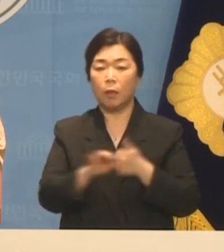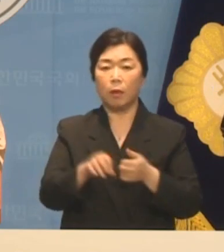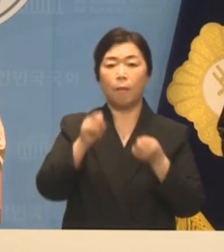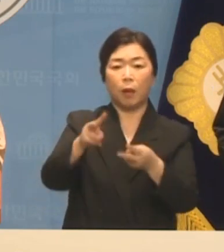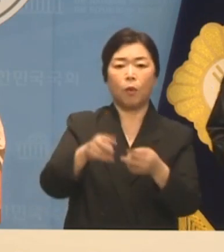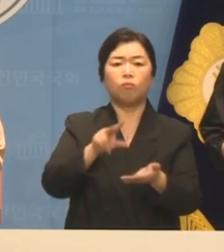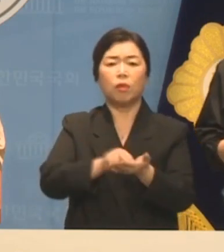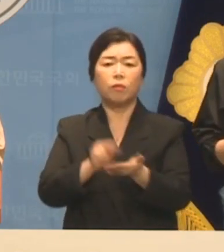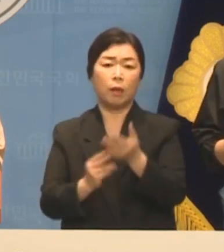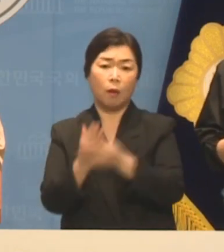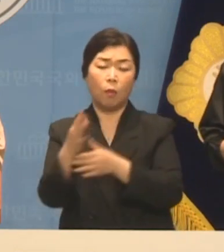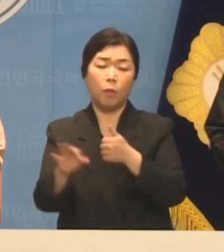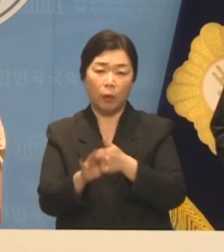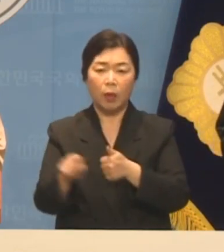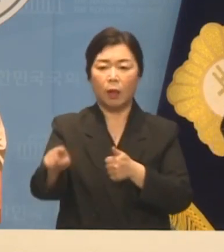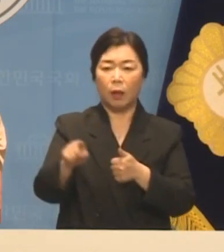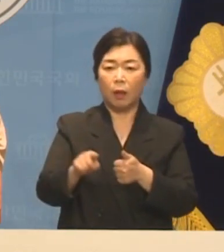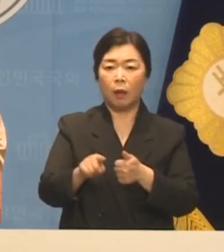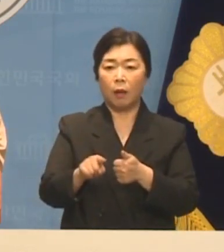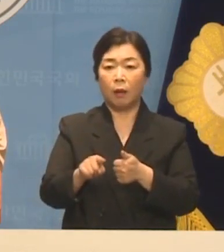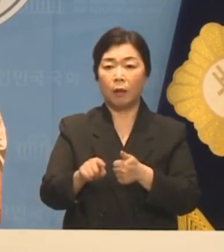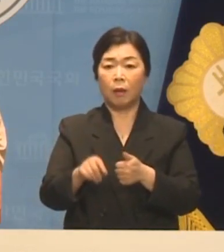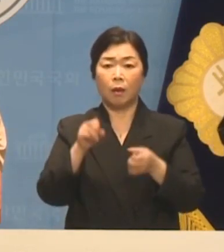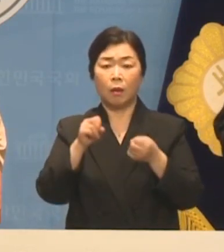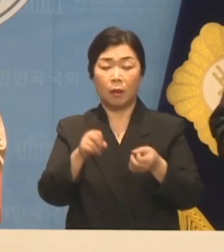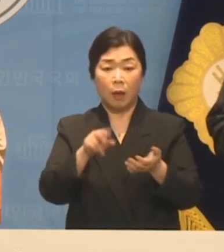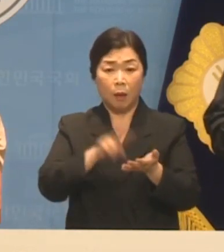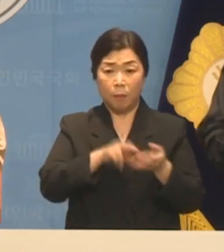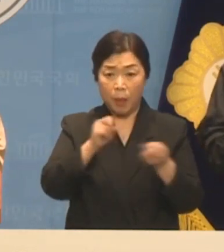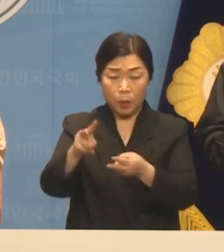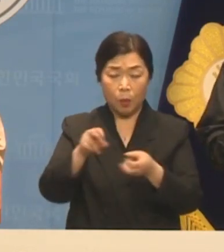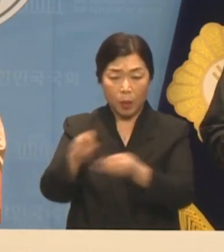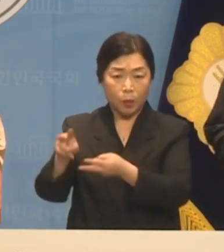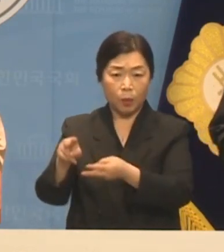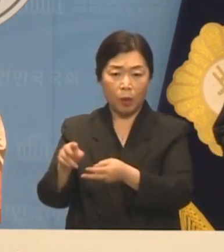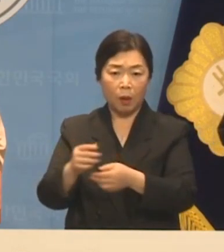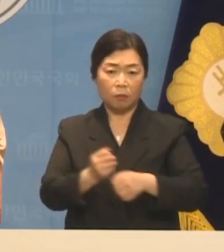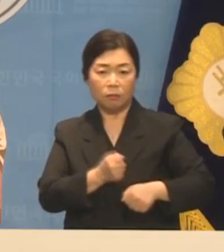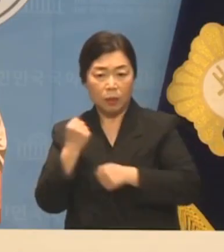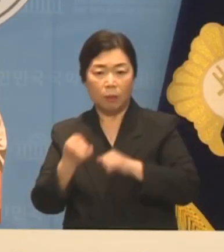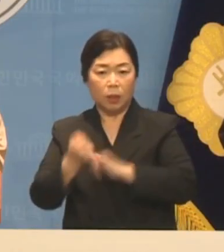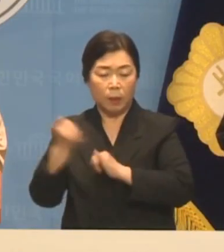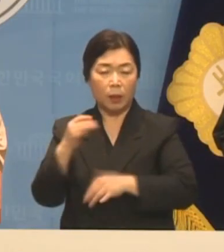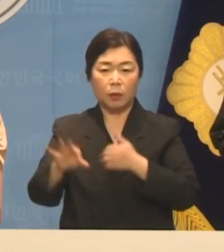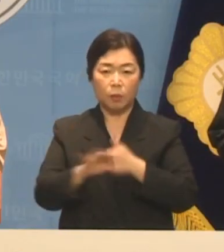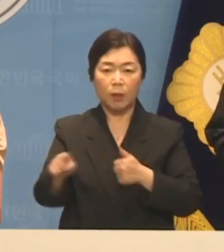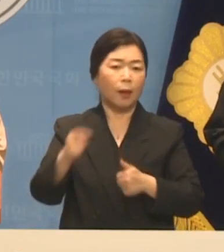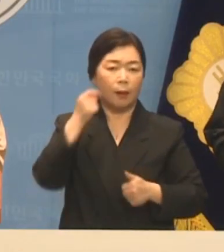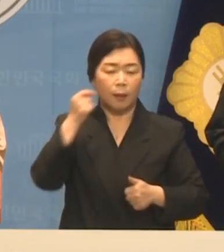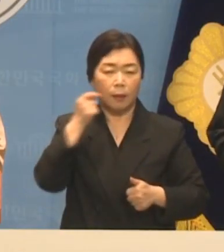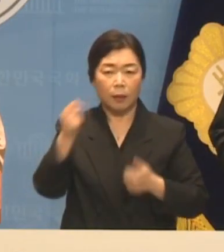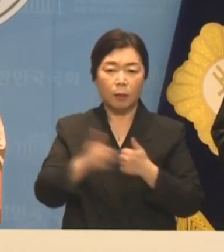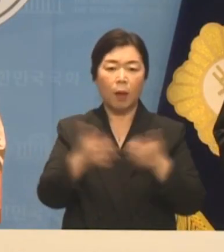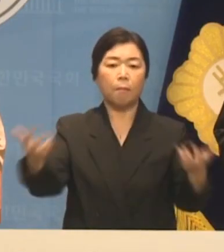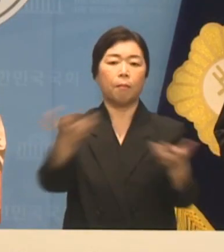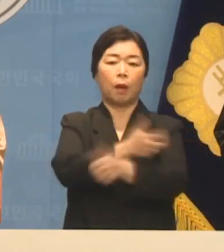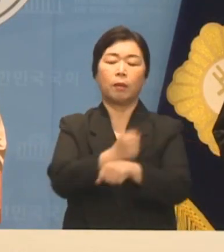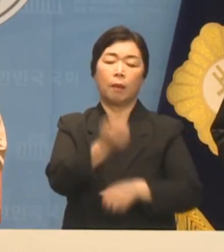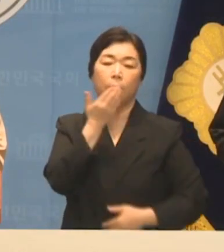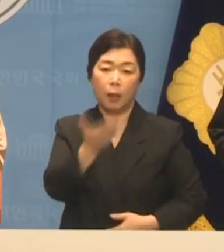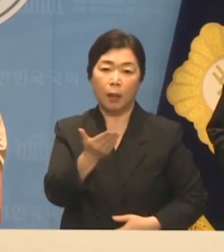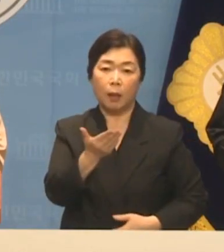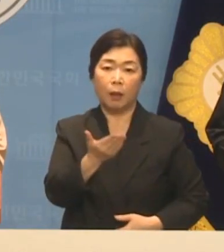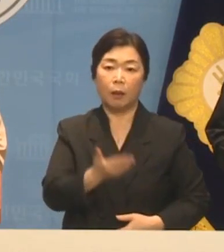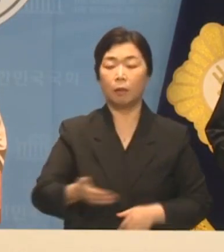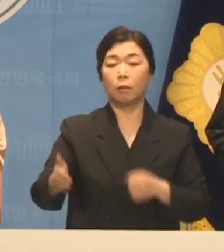경우에 한해 클렌징을 하며 이에 대해서 4개의 요건을 설정하고 그 구체적 평가 기준을 타